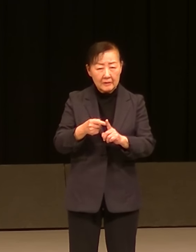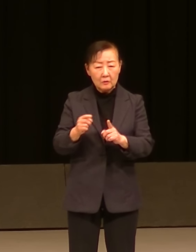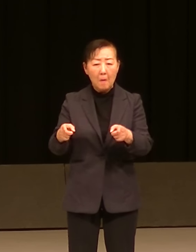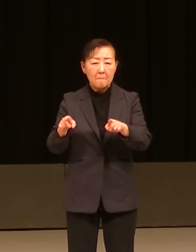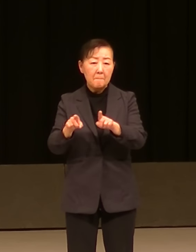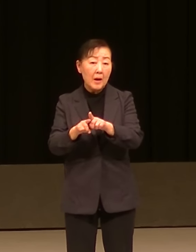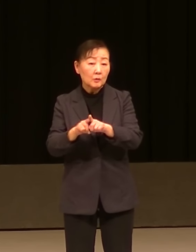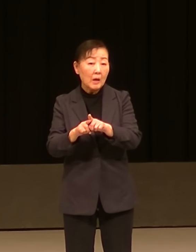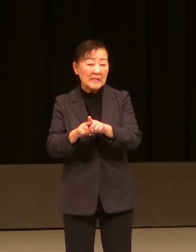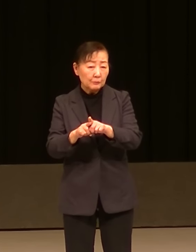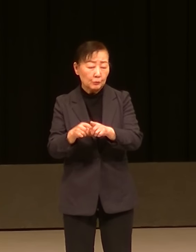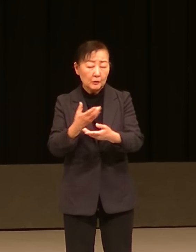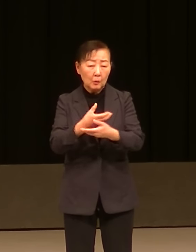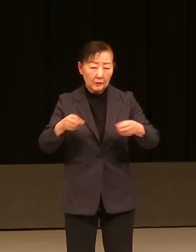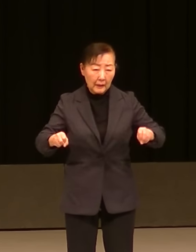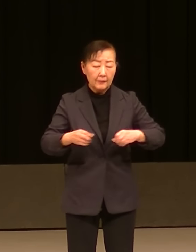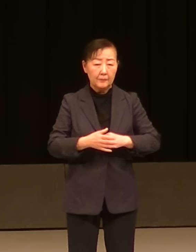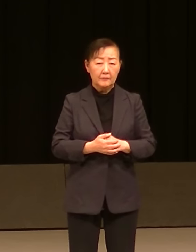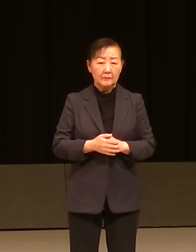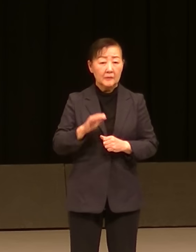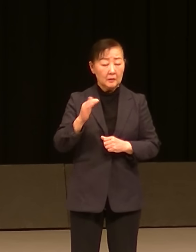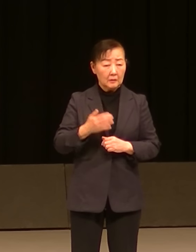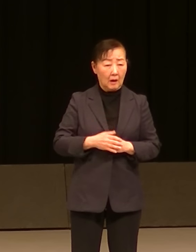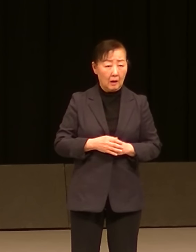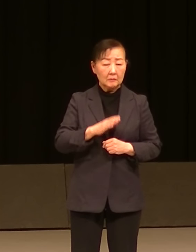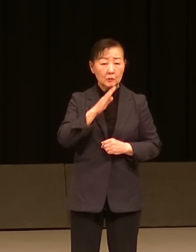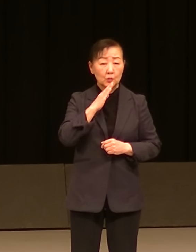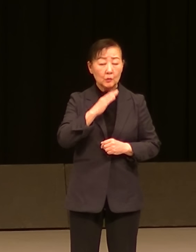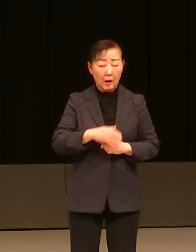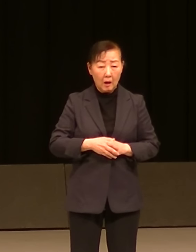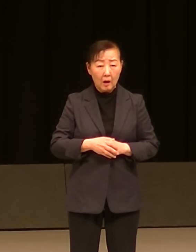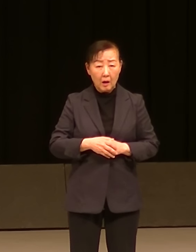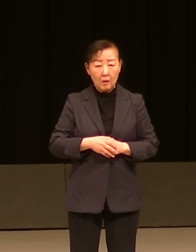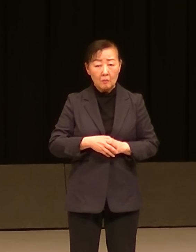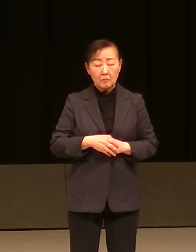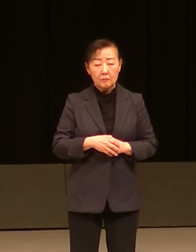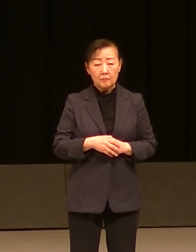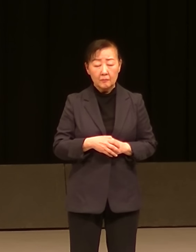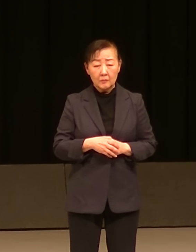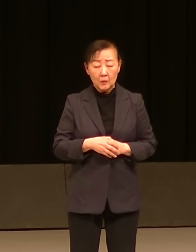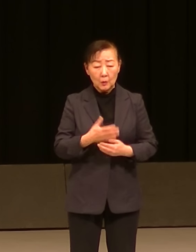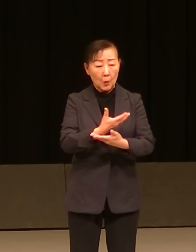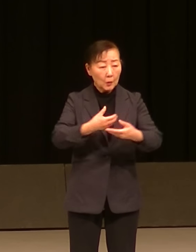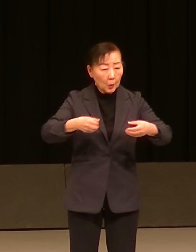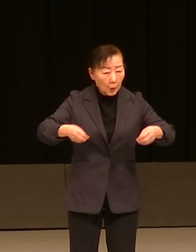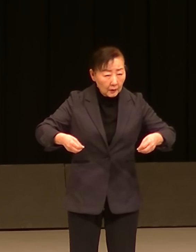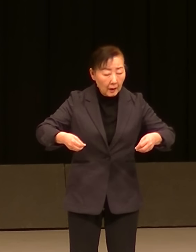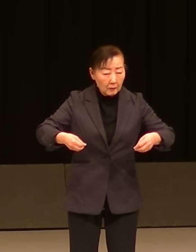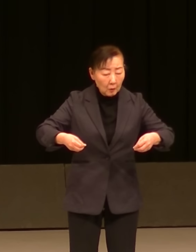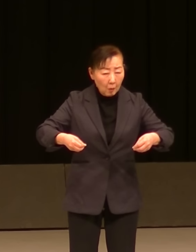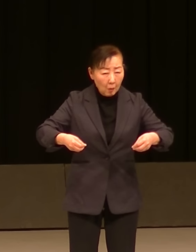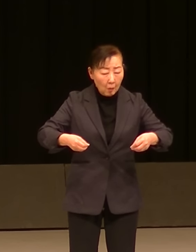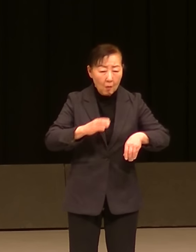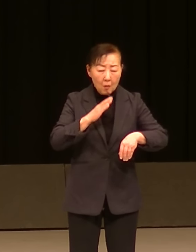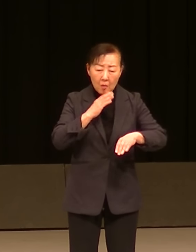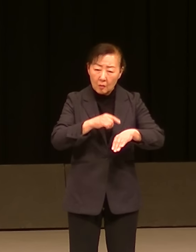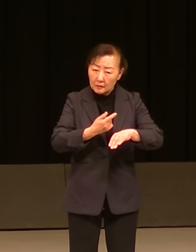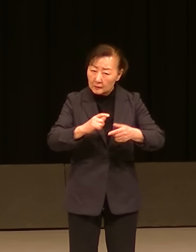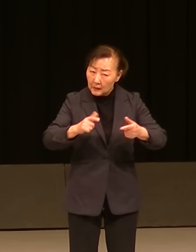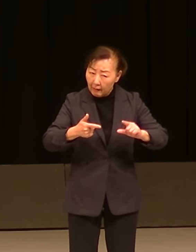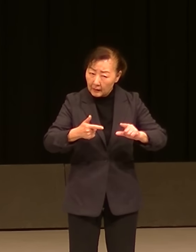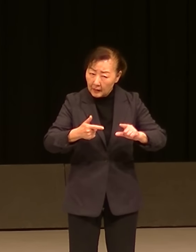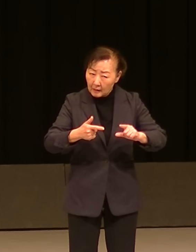ナーシップ協定、ですが、実はそれはそのこの協定の本質ではない、